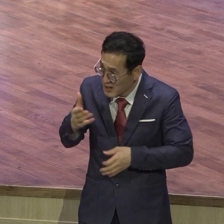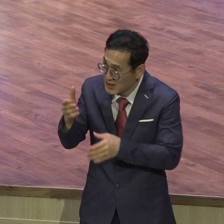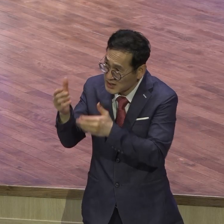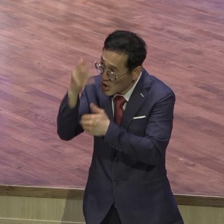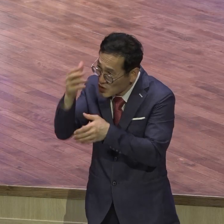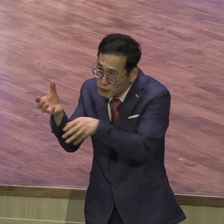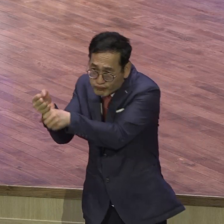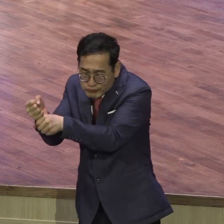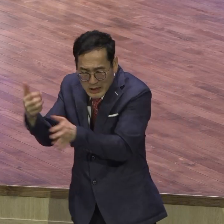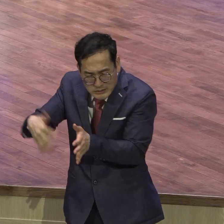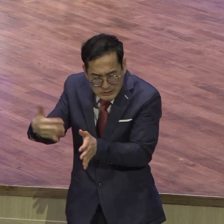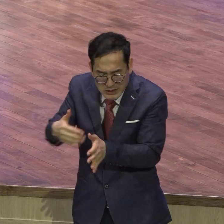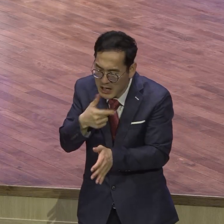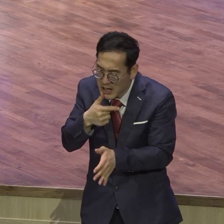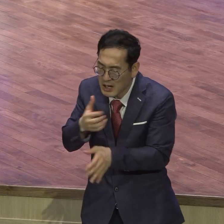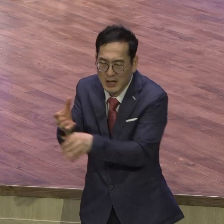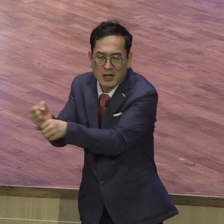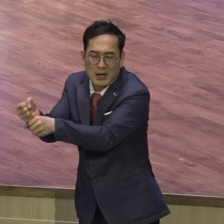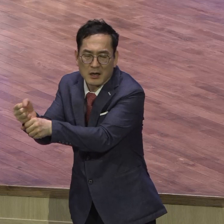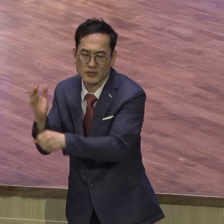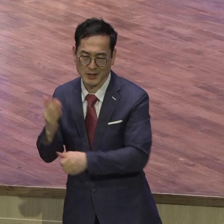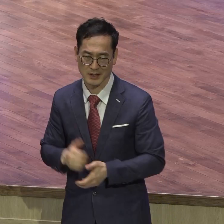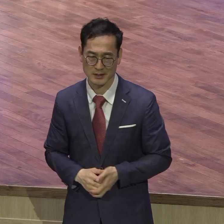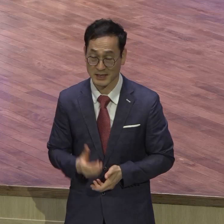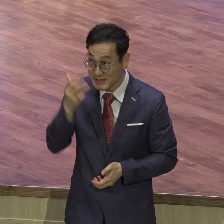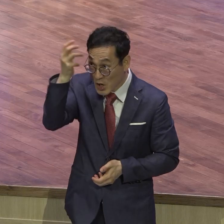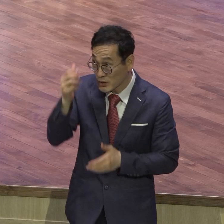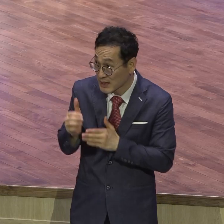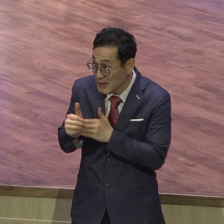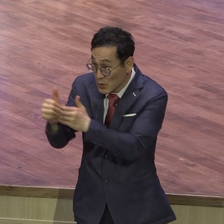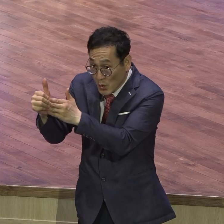그럼 어떻게 하면 성령 인도를 잘 받으실까